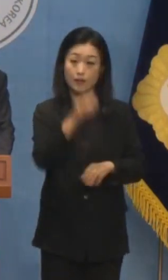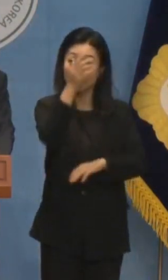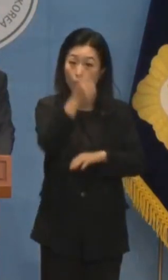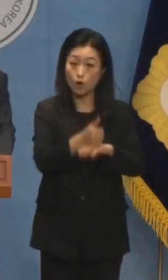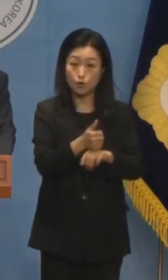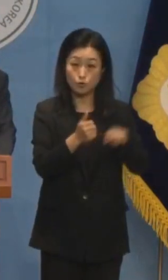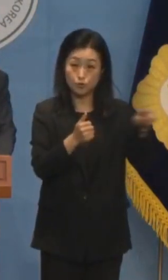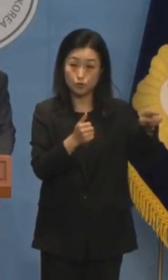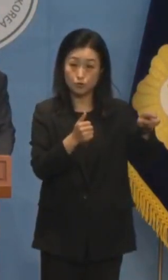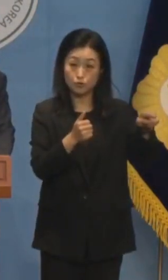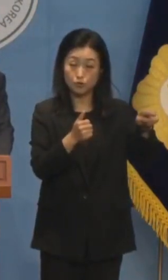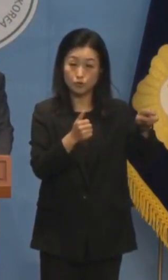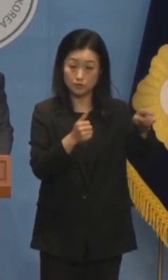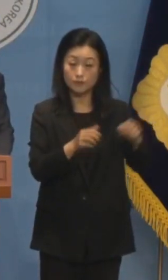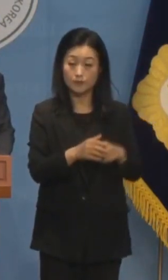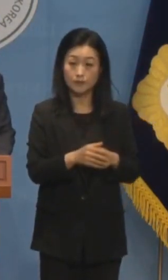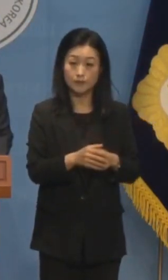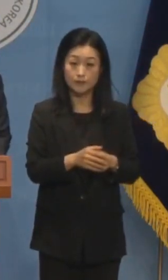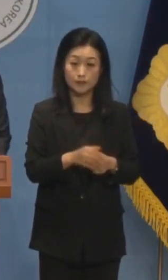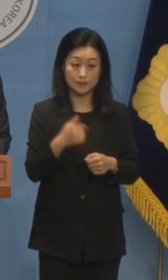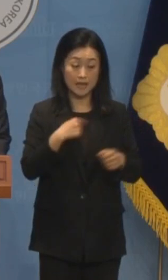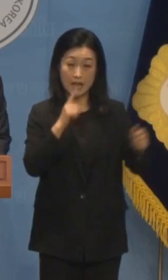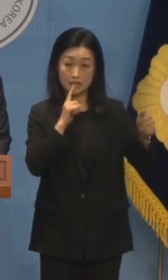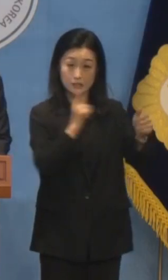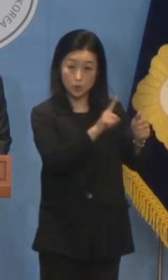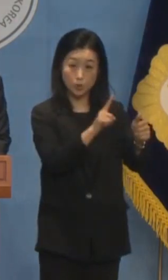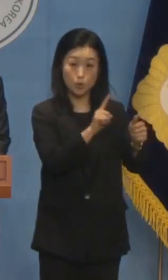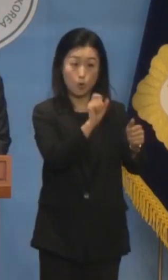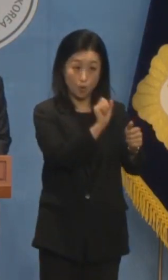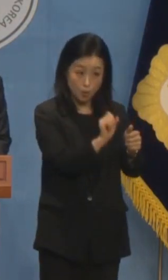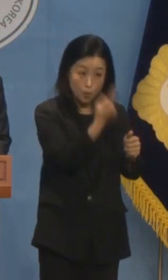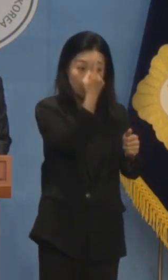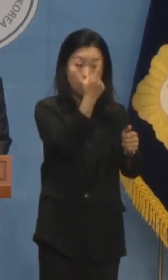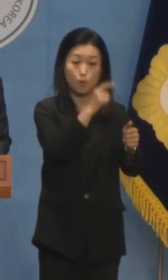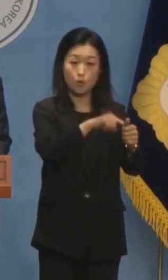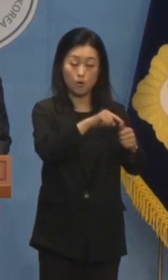치명적인 사법 리스크로 작용할 것으로